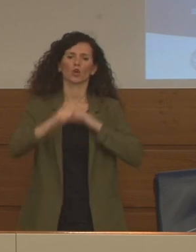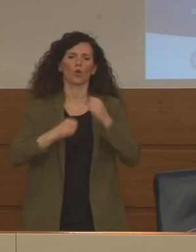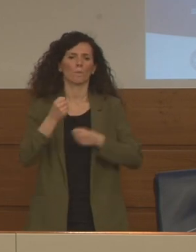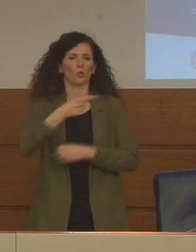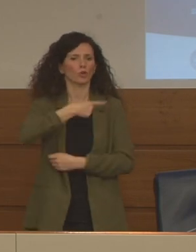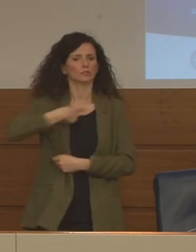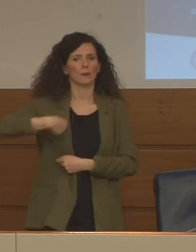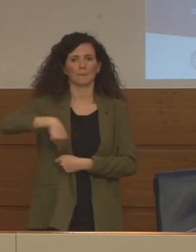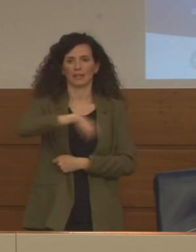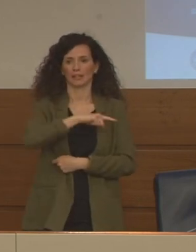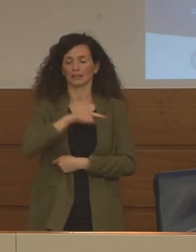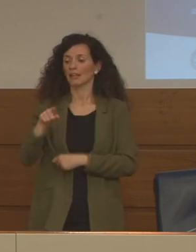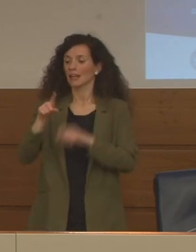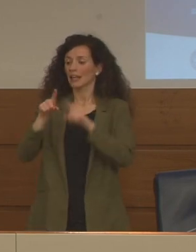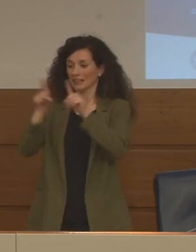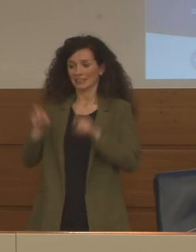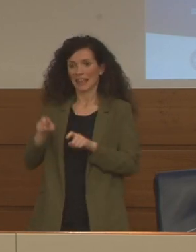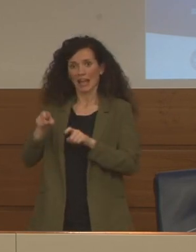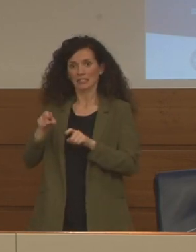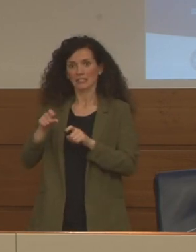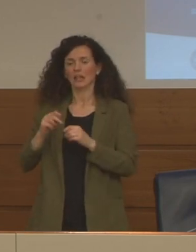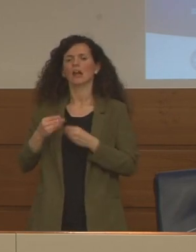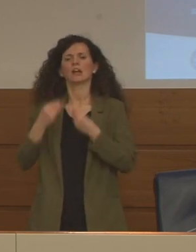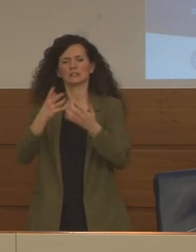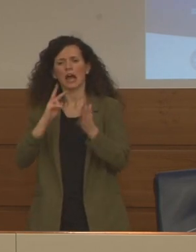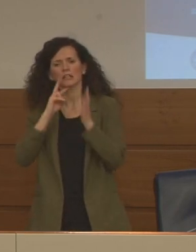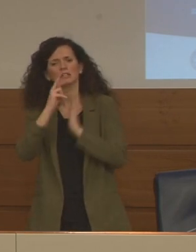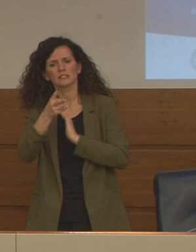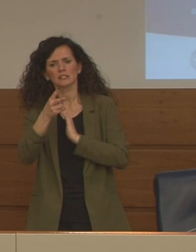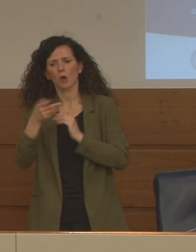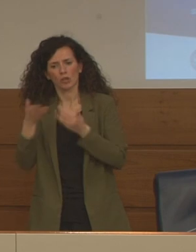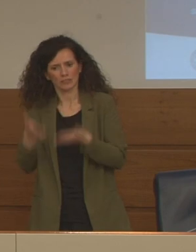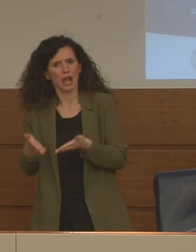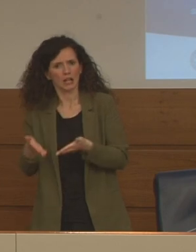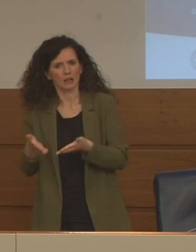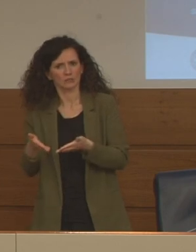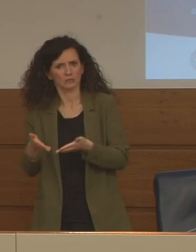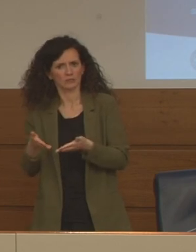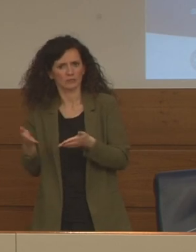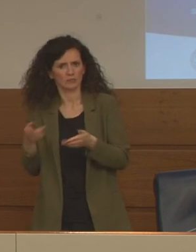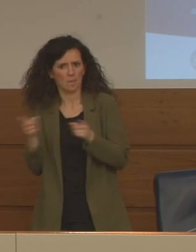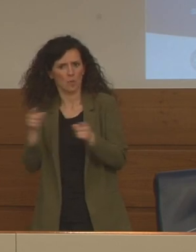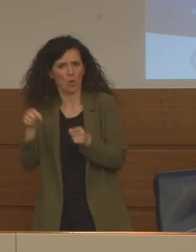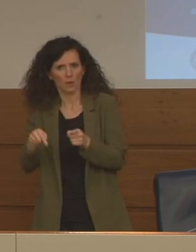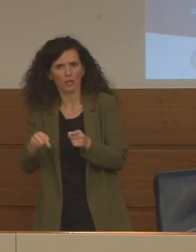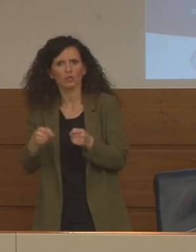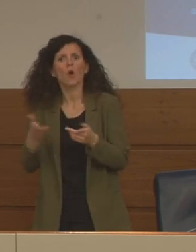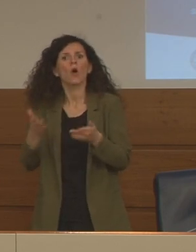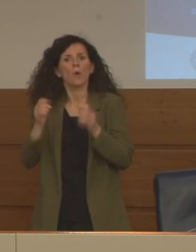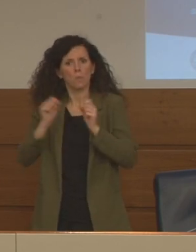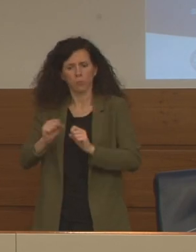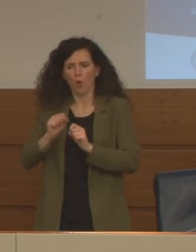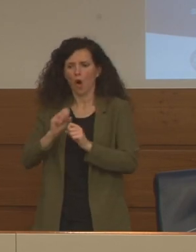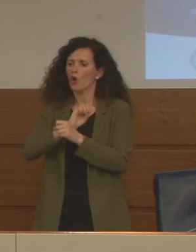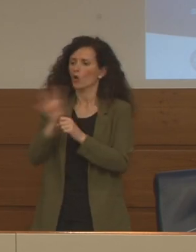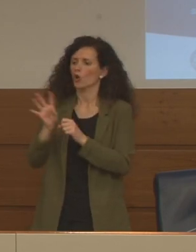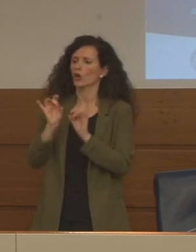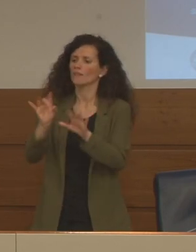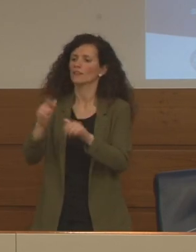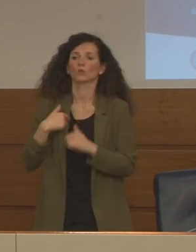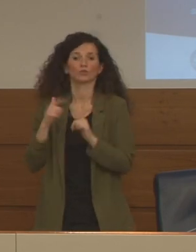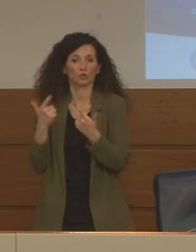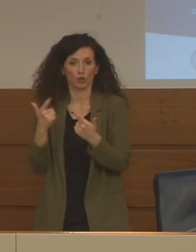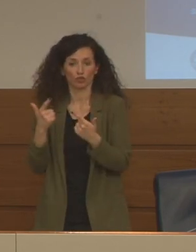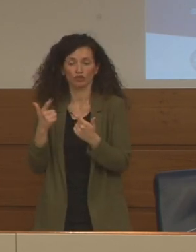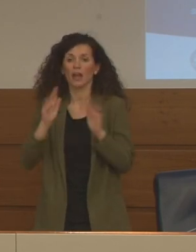danno una visione istantanea in questo momento io posso risultare negativo però dobbiamo essere anche molto consapevoli che sono testi nuovi